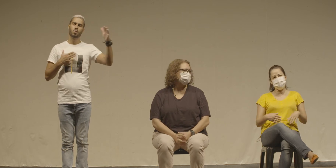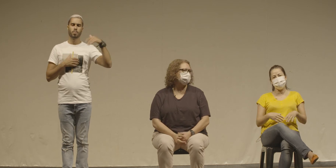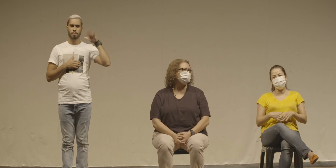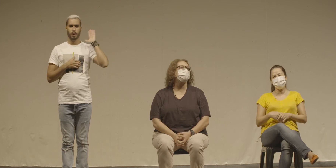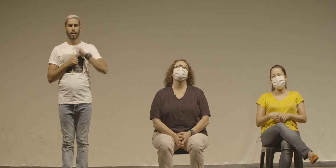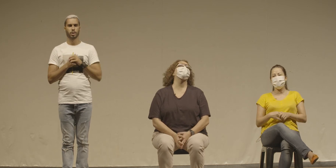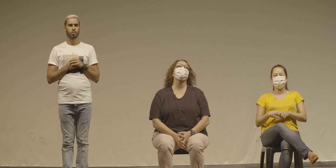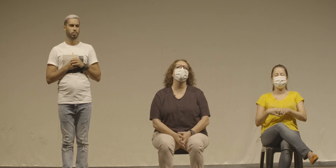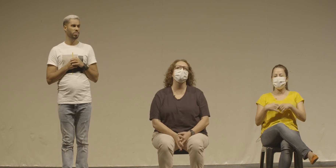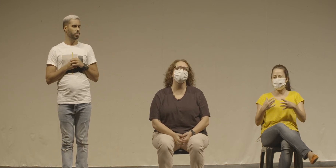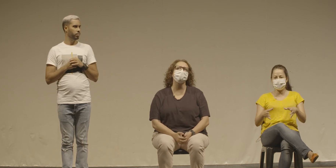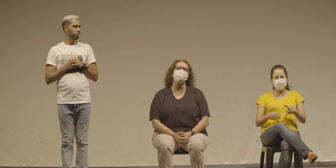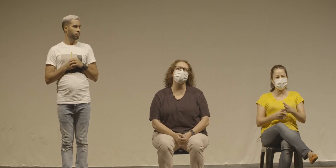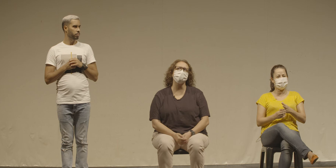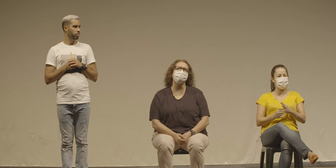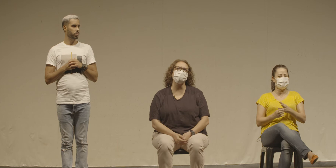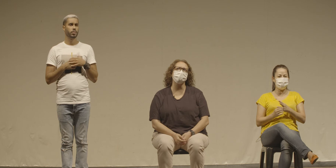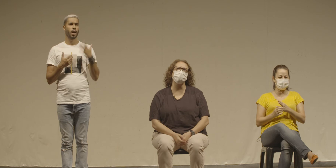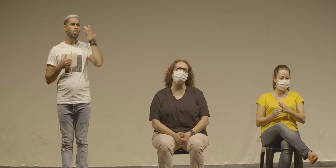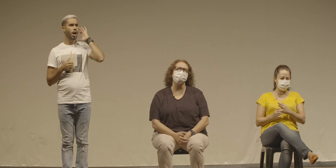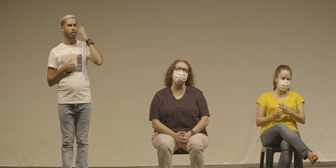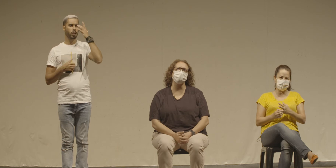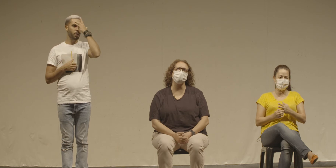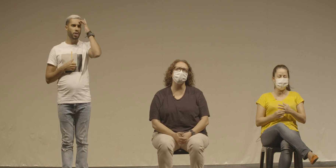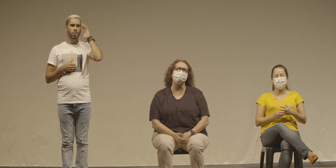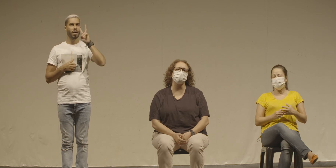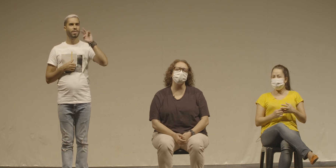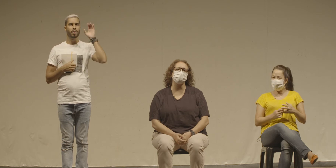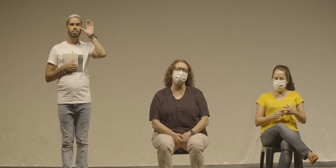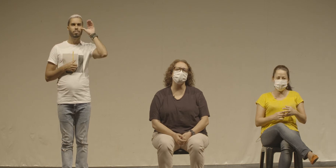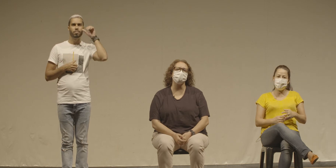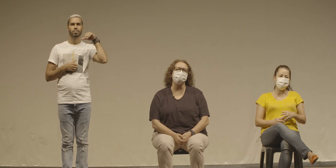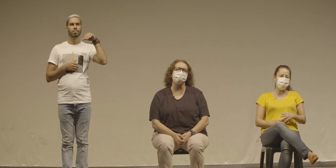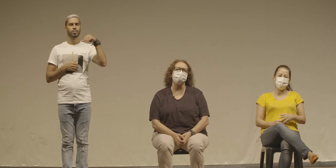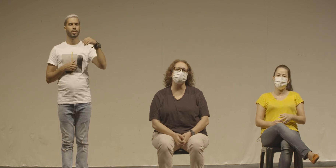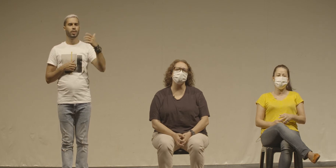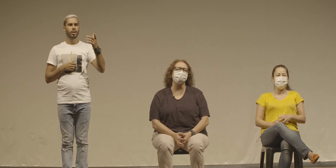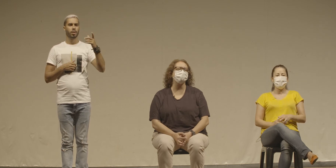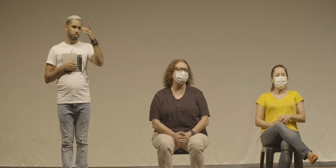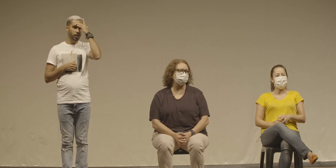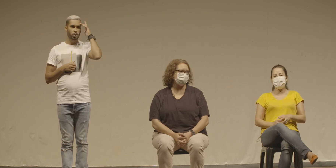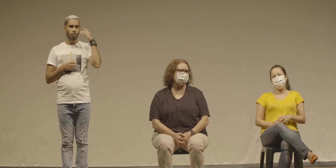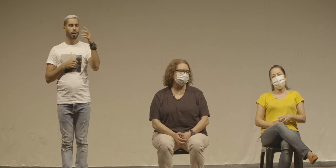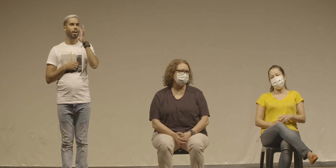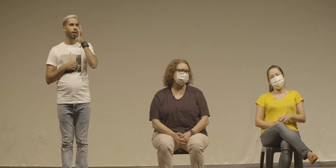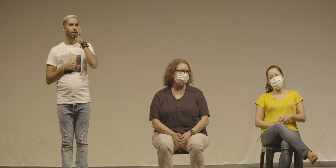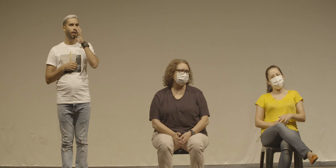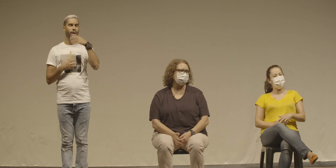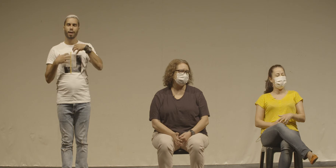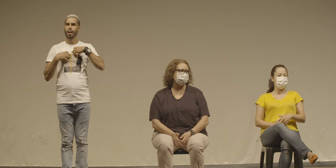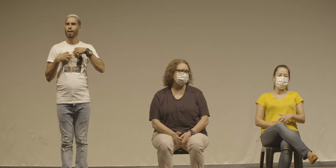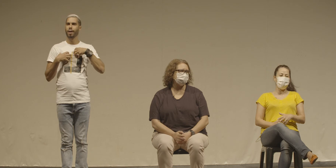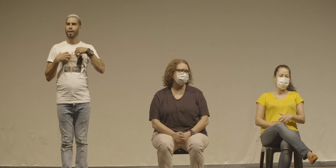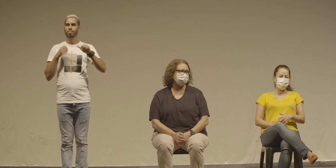acha que alguém vai ter interesse, que vai transformar a vida de alguém, pode mandar assistir, aí entra em contato com a